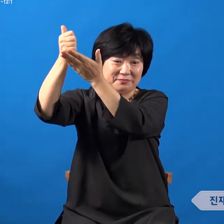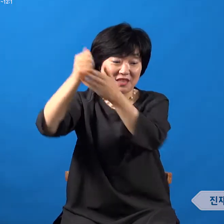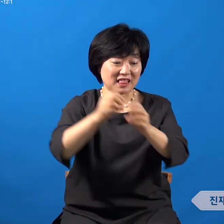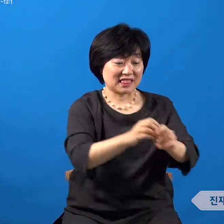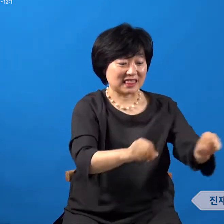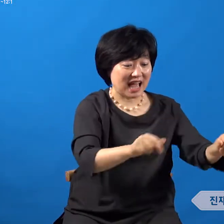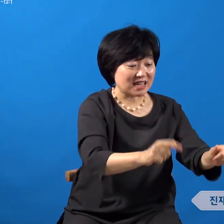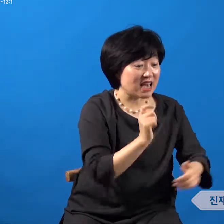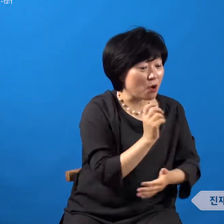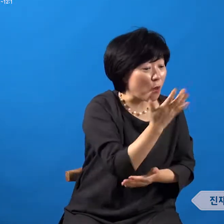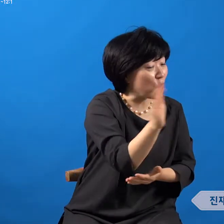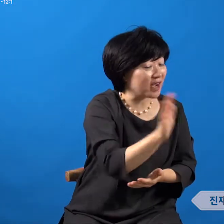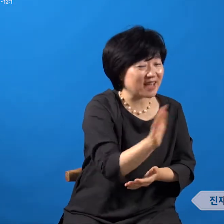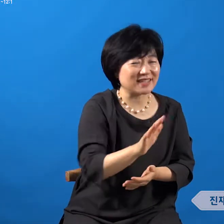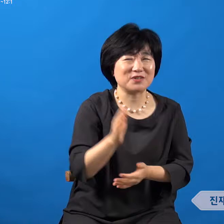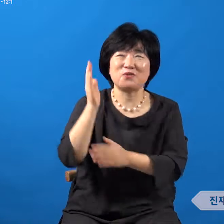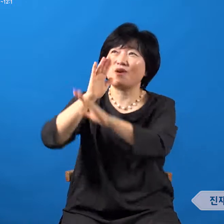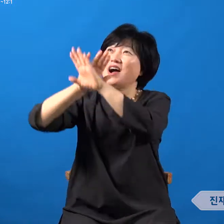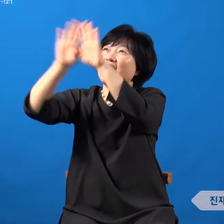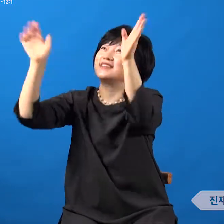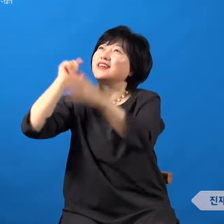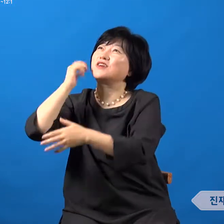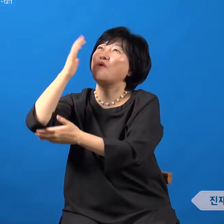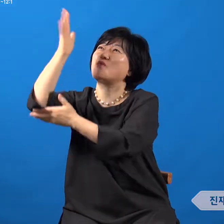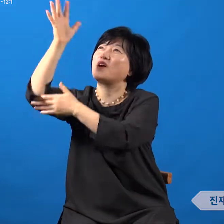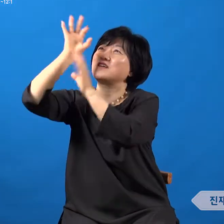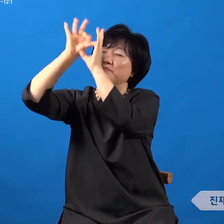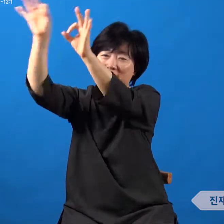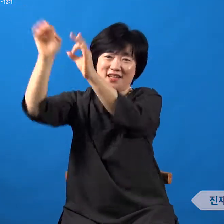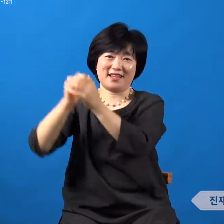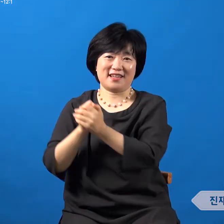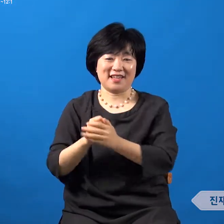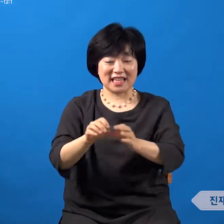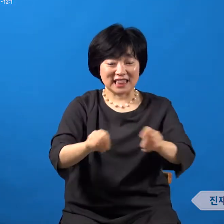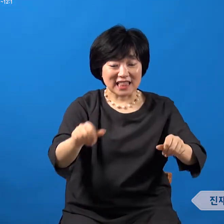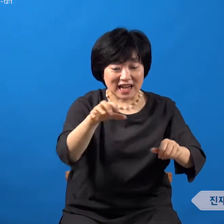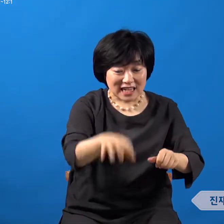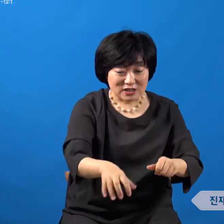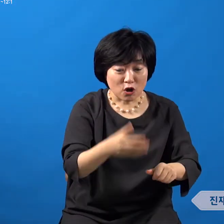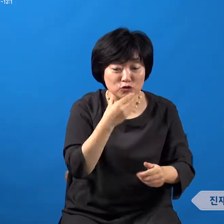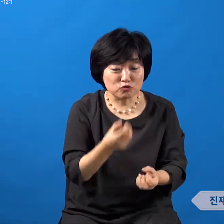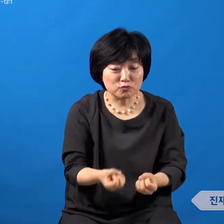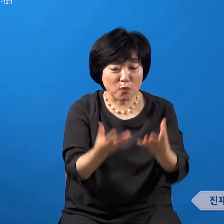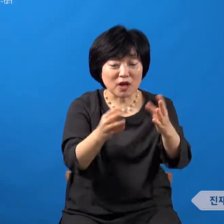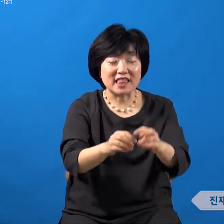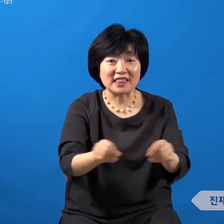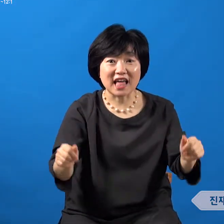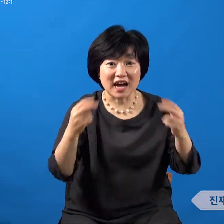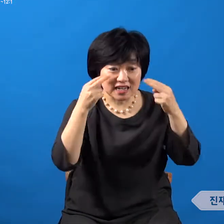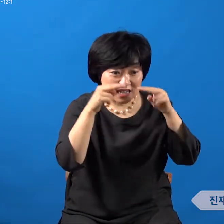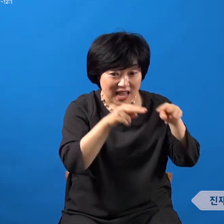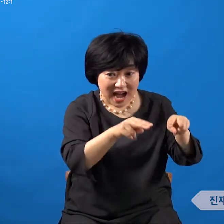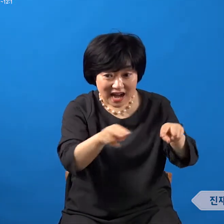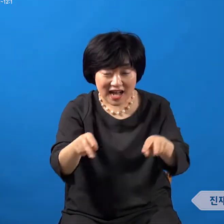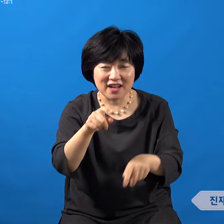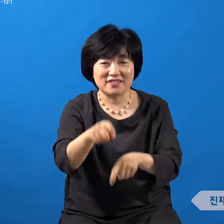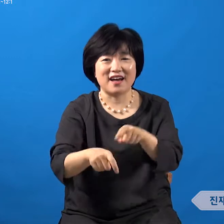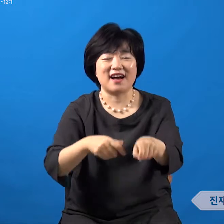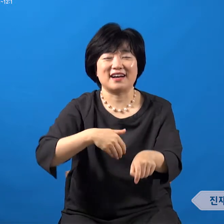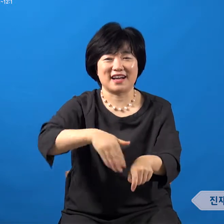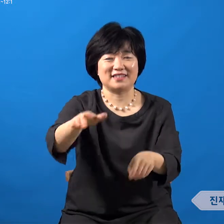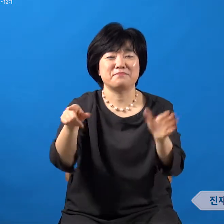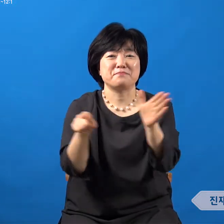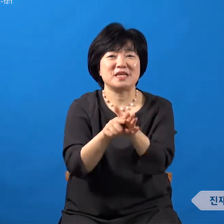땅의 영광이 아니라 하나님의 영광을 봅니다. 이 땅에서 축복의 땅을 향해